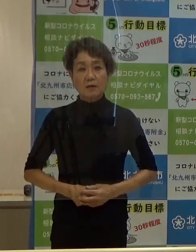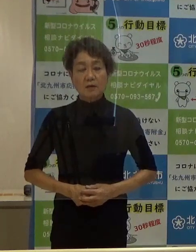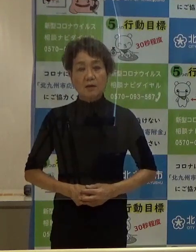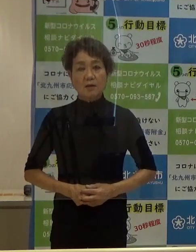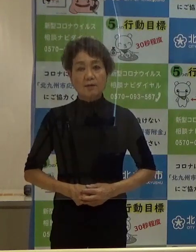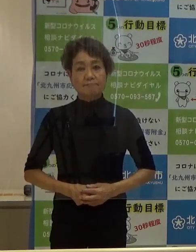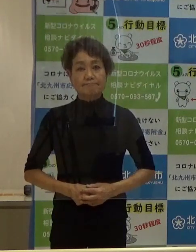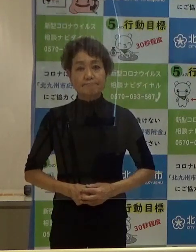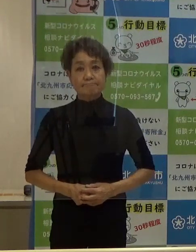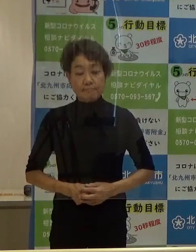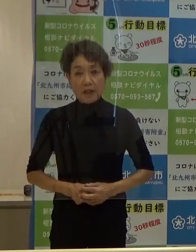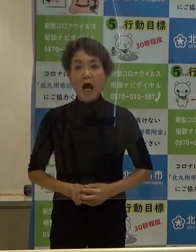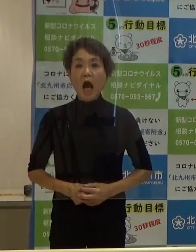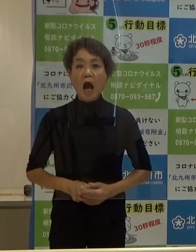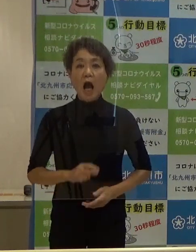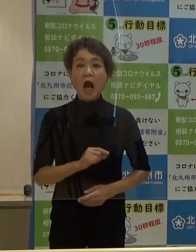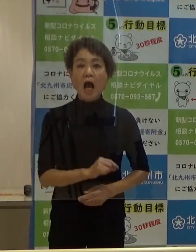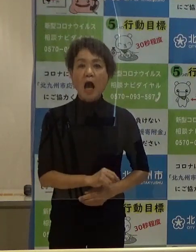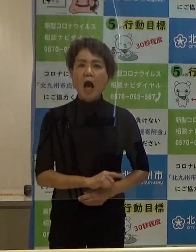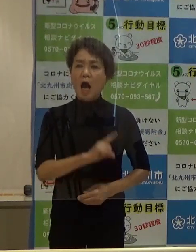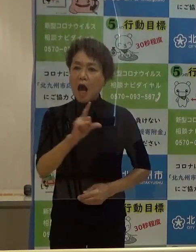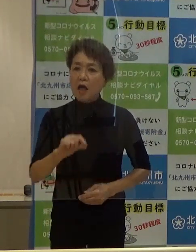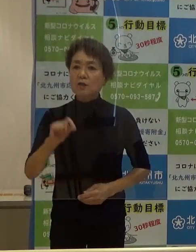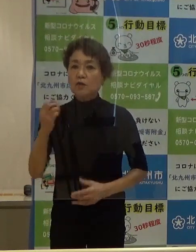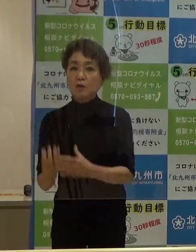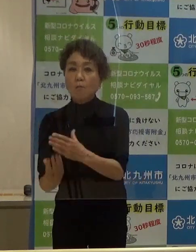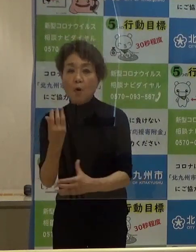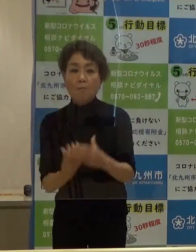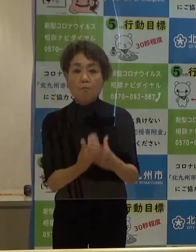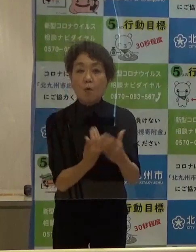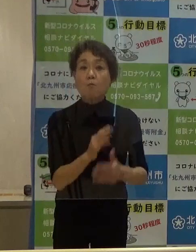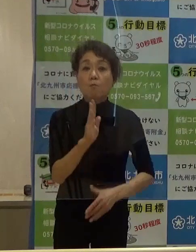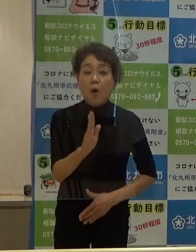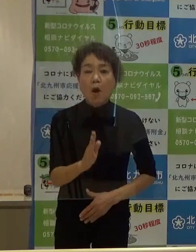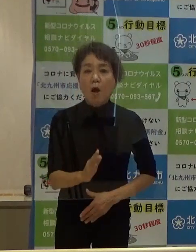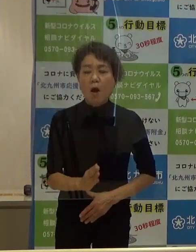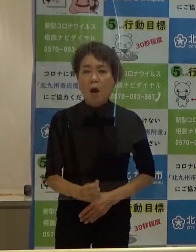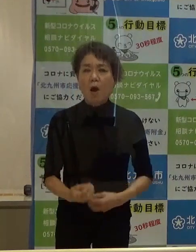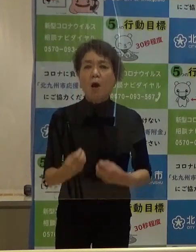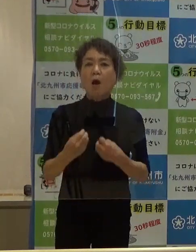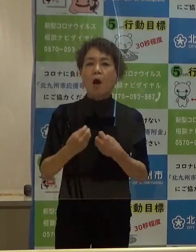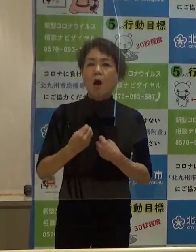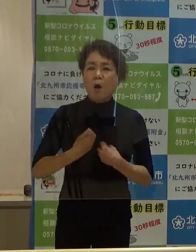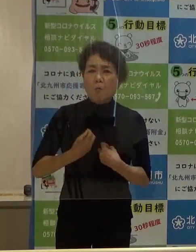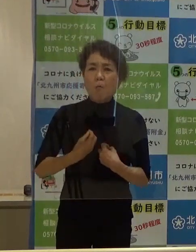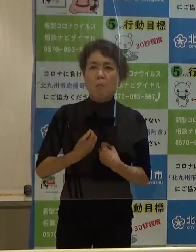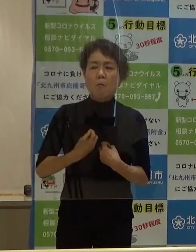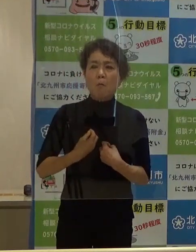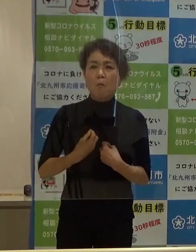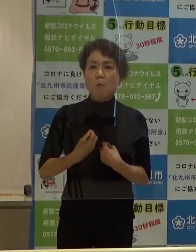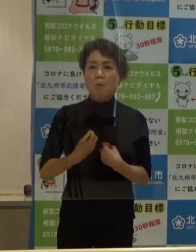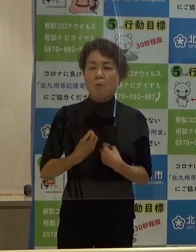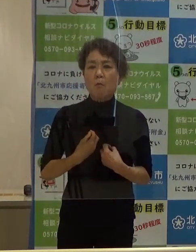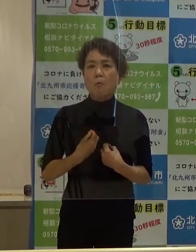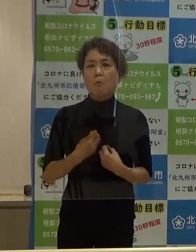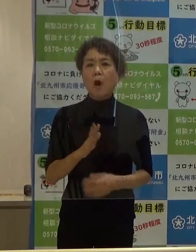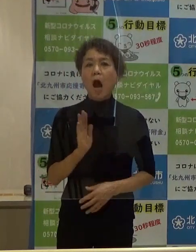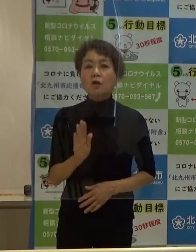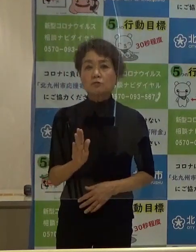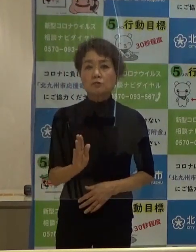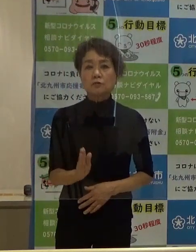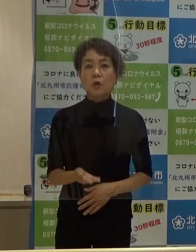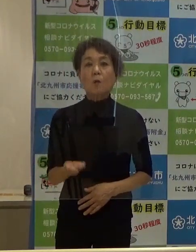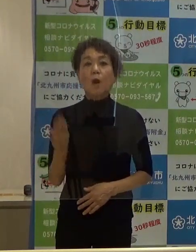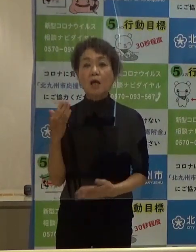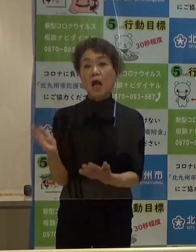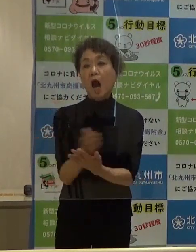また散発的に、陽性患者は発生しうるというふうに当時から判断をしており